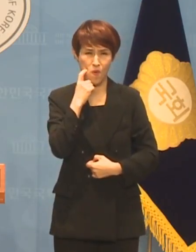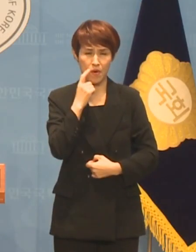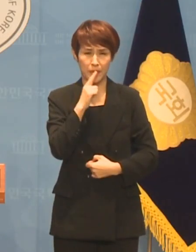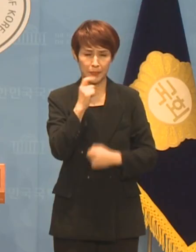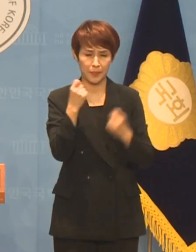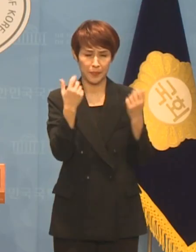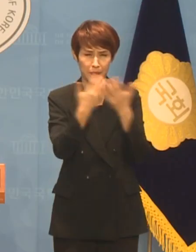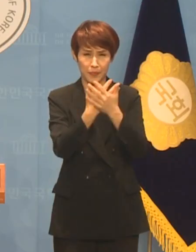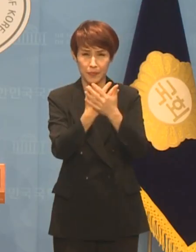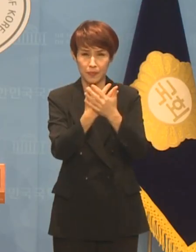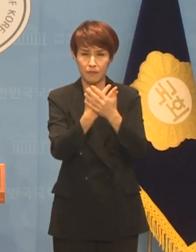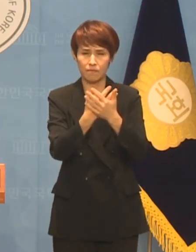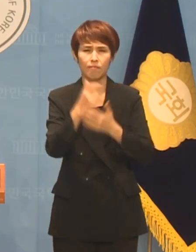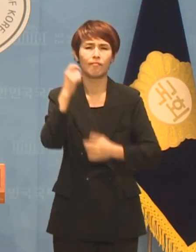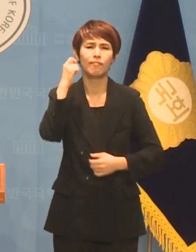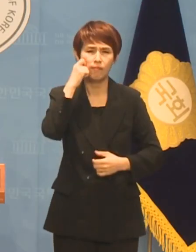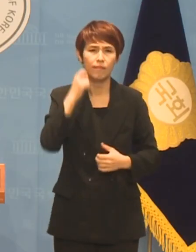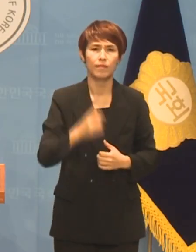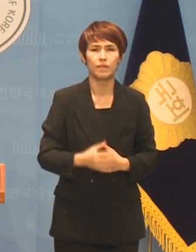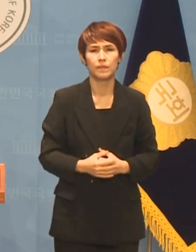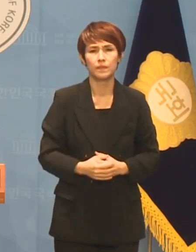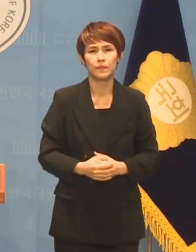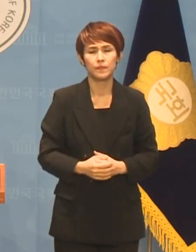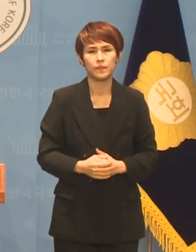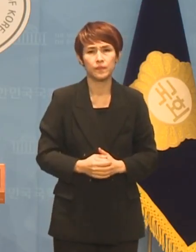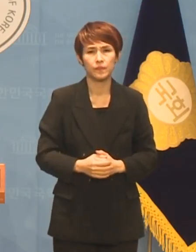둔갑시킬 수도 없는 것입니다.